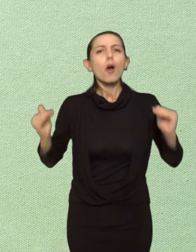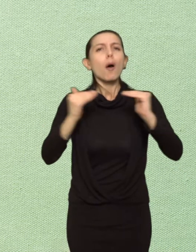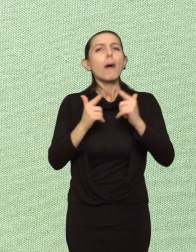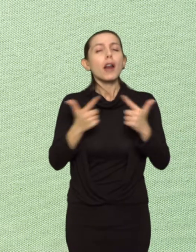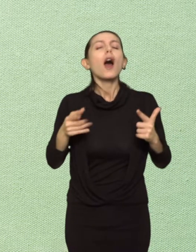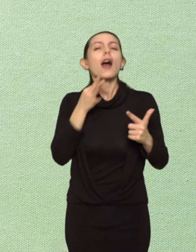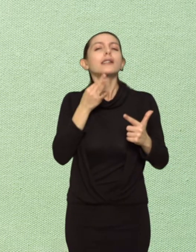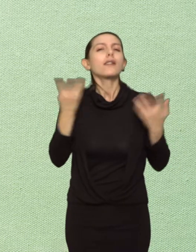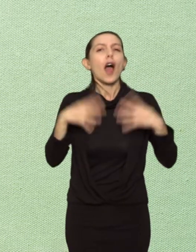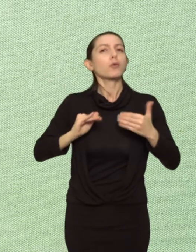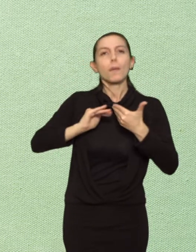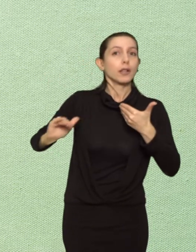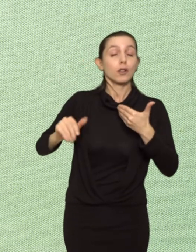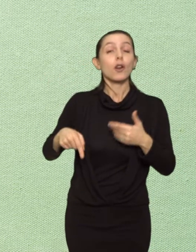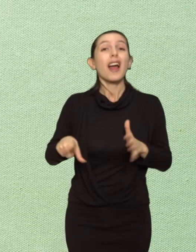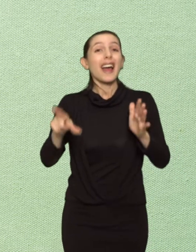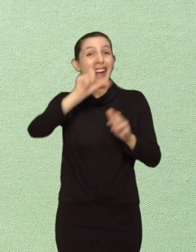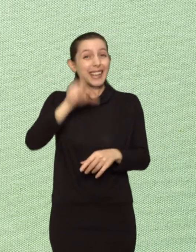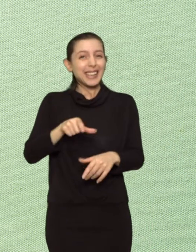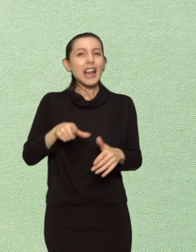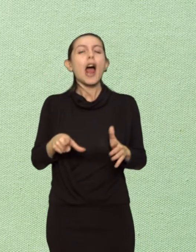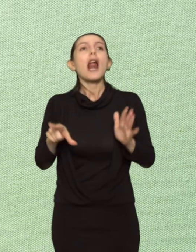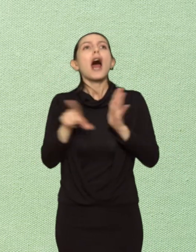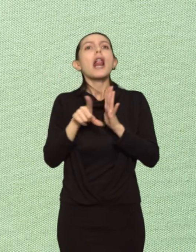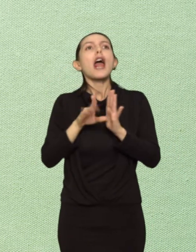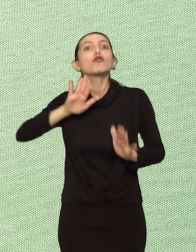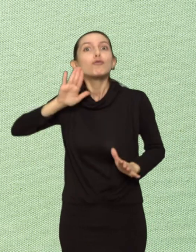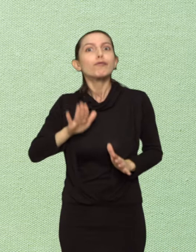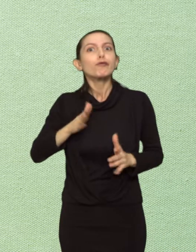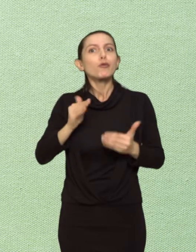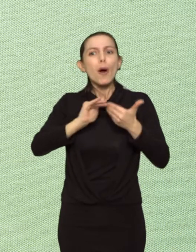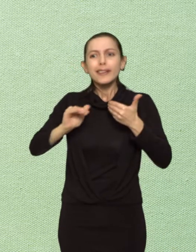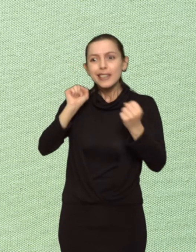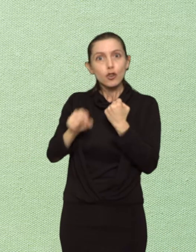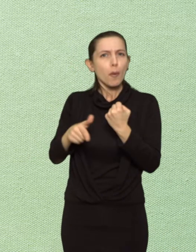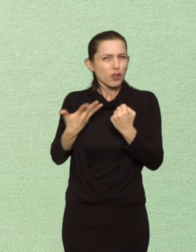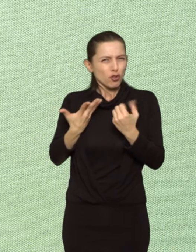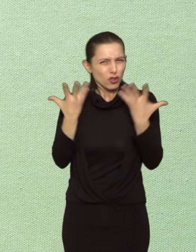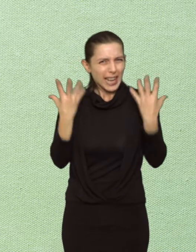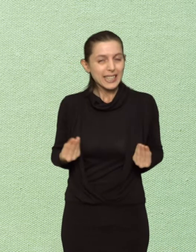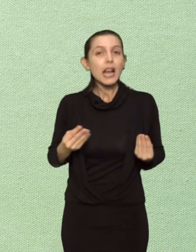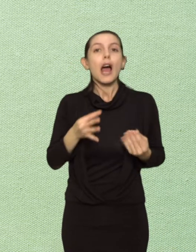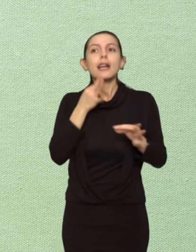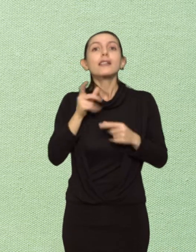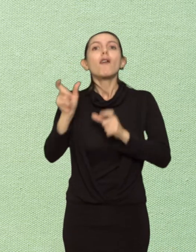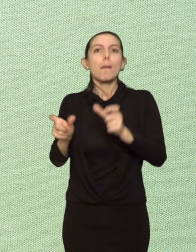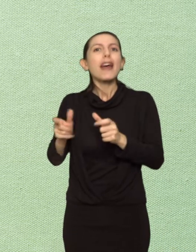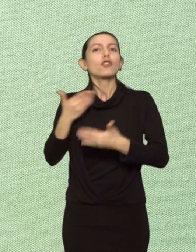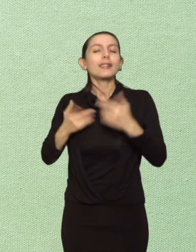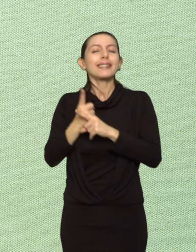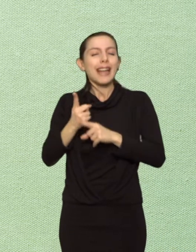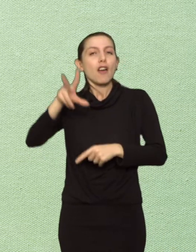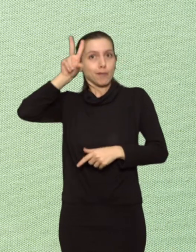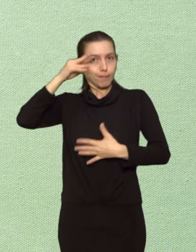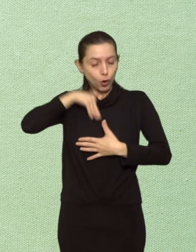discriminazione. L'Italia ha varie leggi sulla discriminazione e sarebbe il caso che le persone con disabilità le conoscano e le